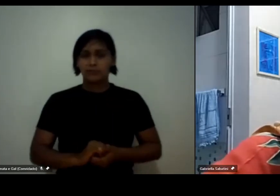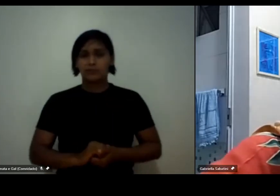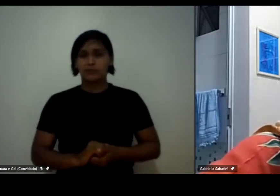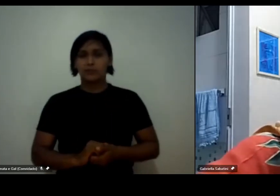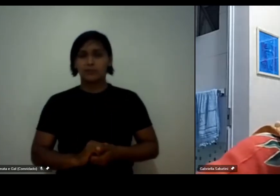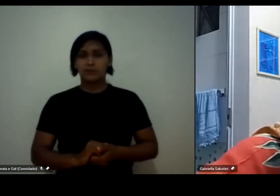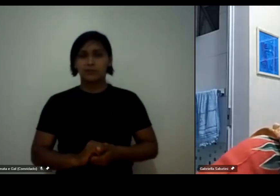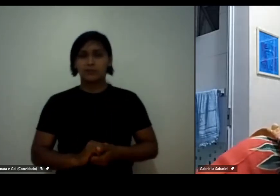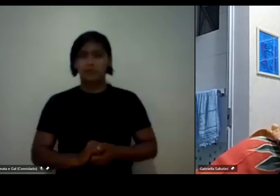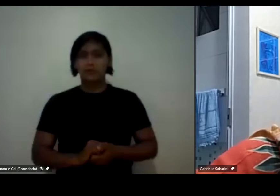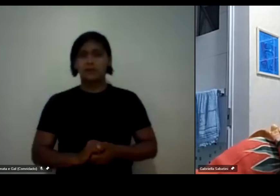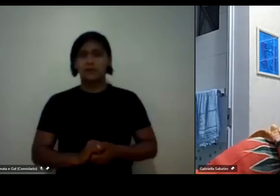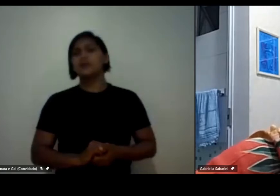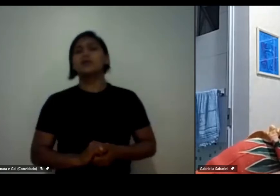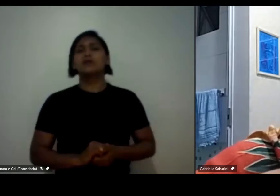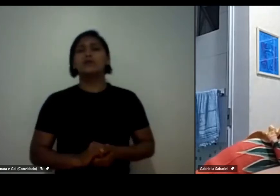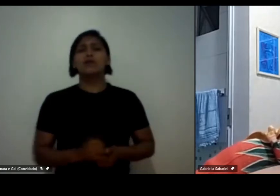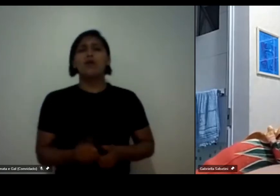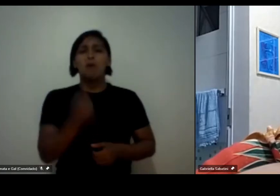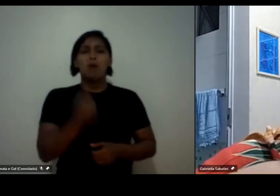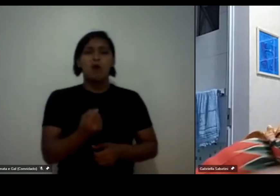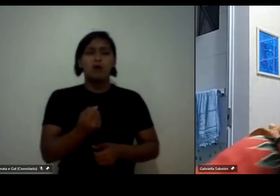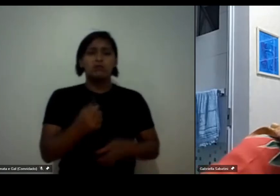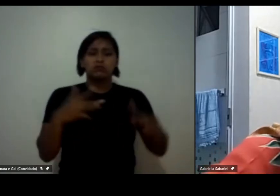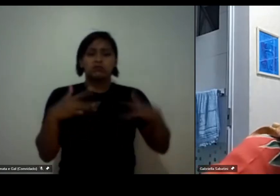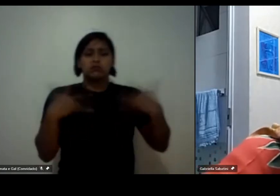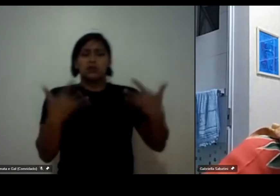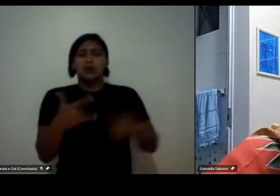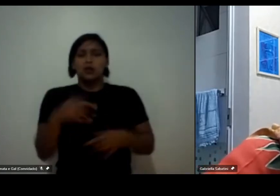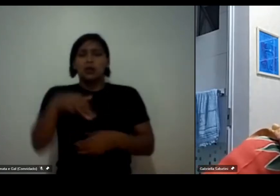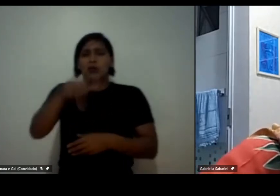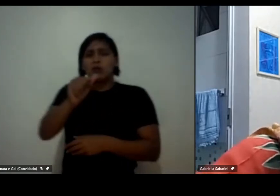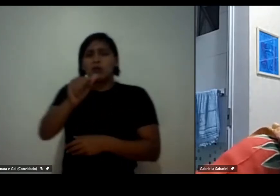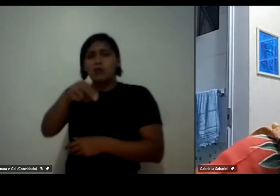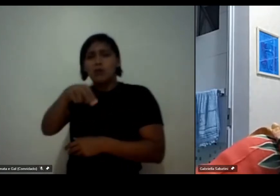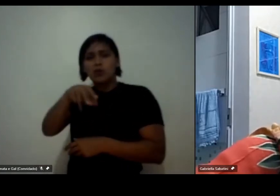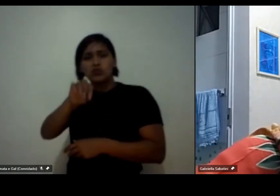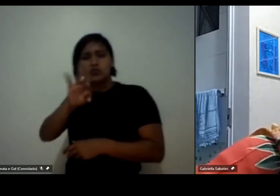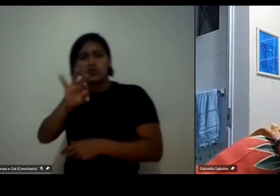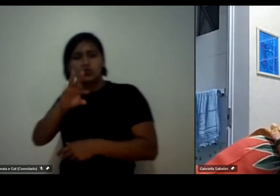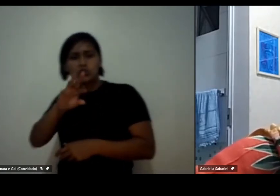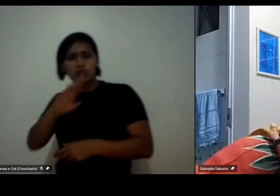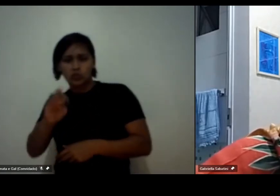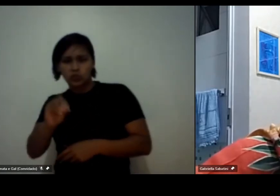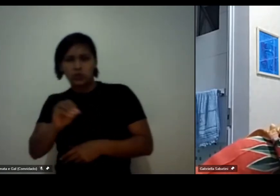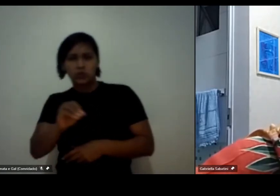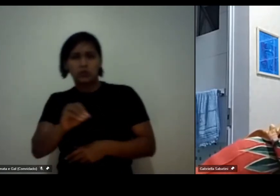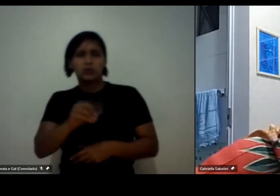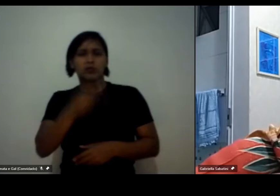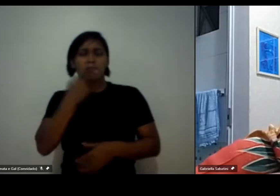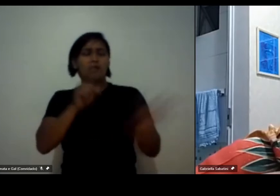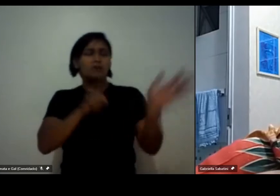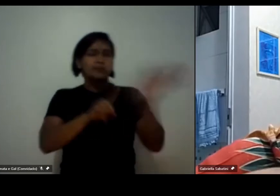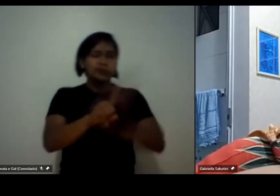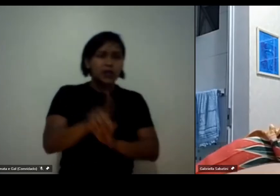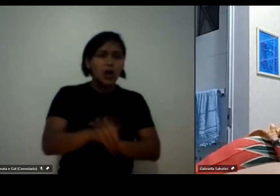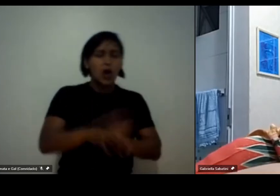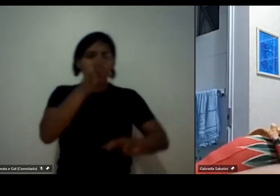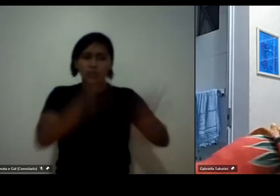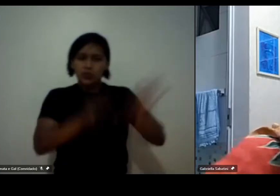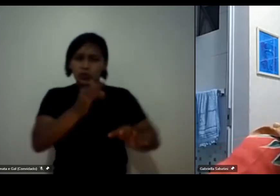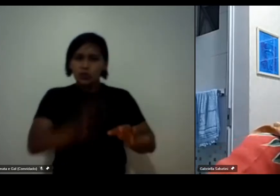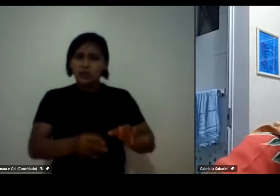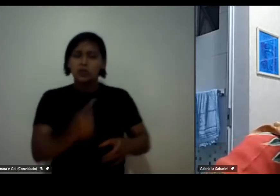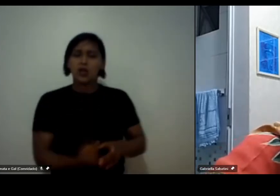Citação direta. O monstro é que interroga tanto o sistema médico como o sistema jurídico. O monstro é que é a figura essencial,